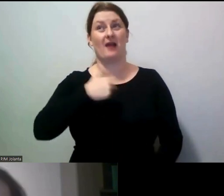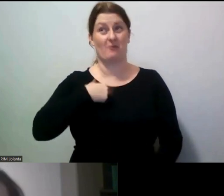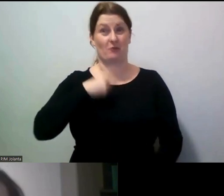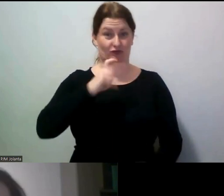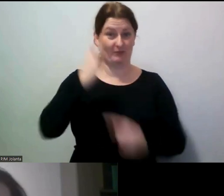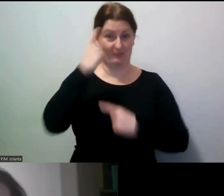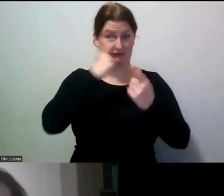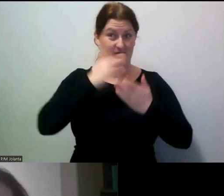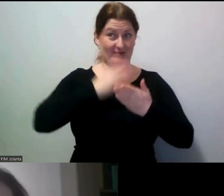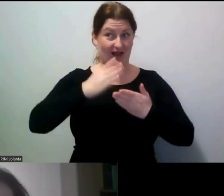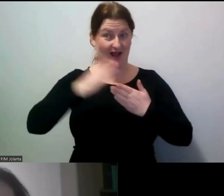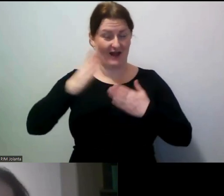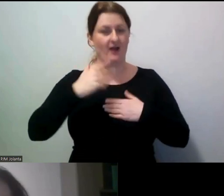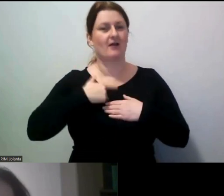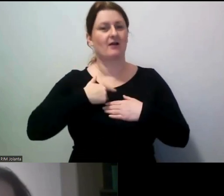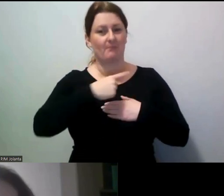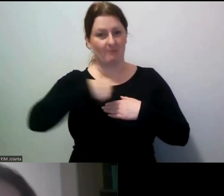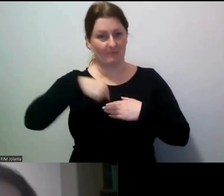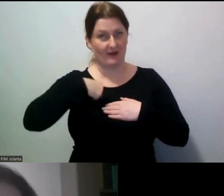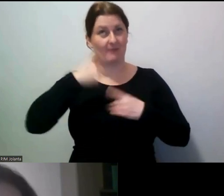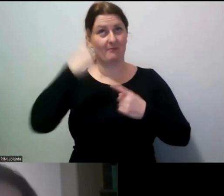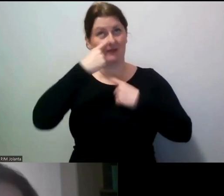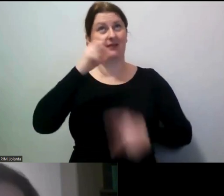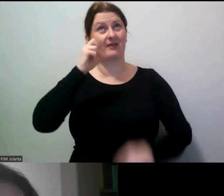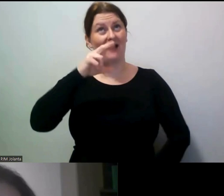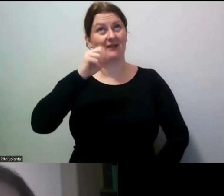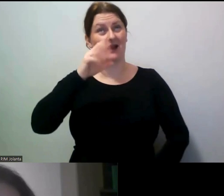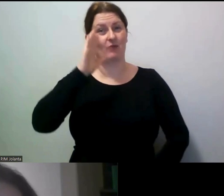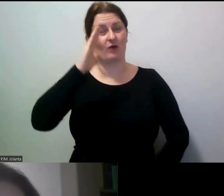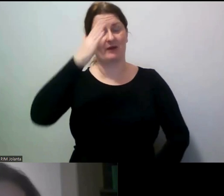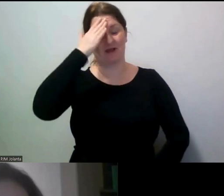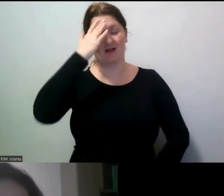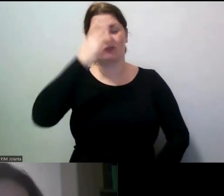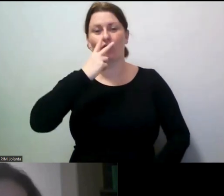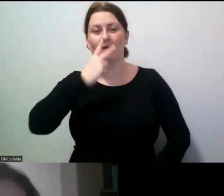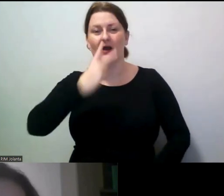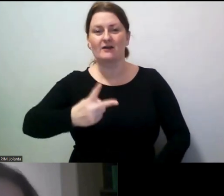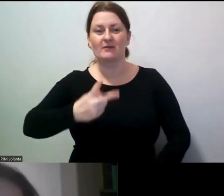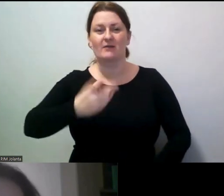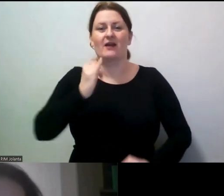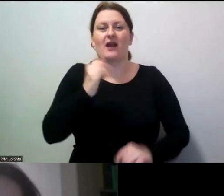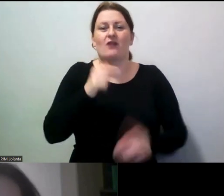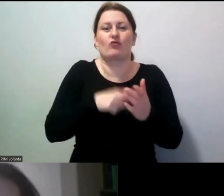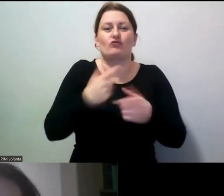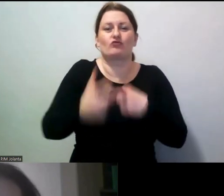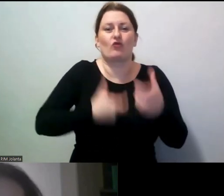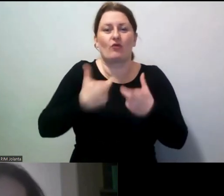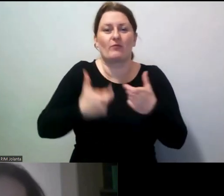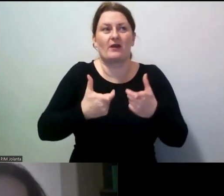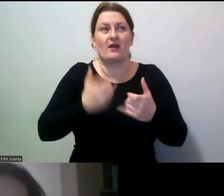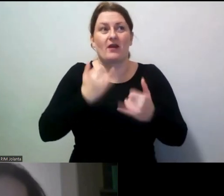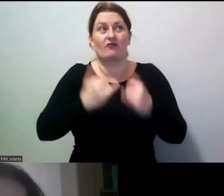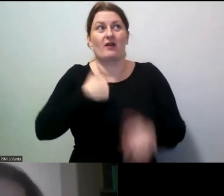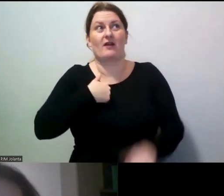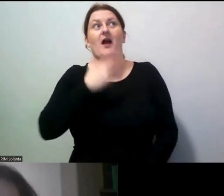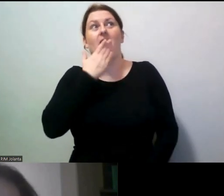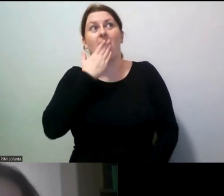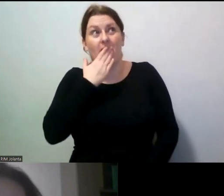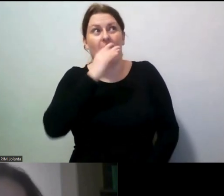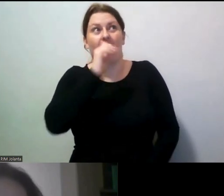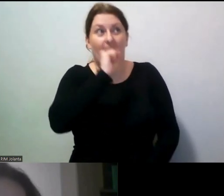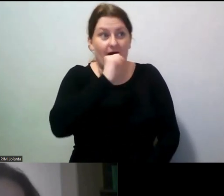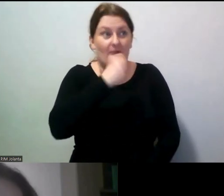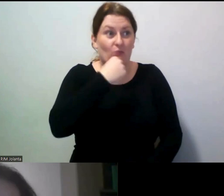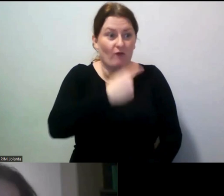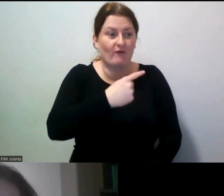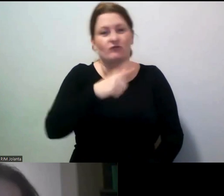bo my najpierw zawsze pomyślimy, że tak, a dopiero później zobaczymy, jak to zrobić. A skoro się powiedziało A, to trzeba powiedzieć B,